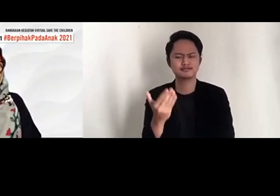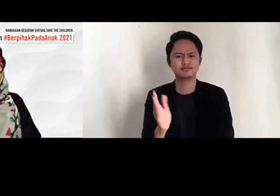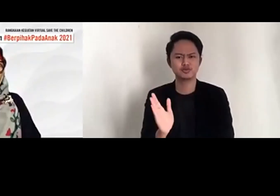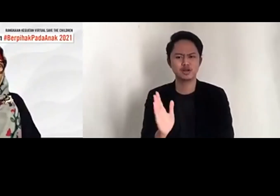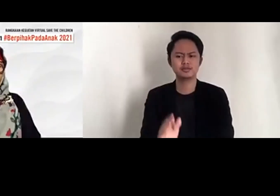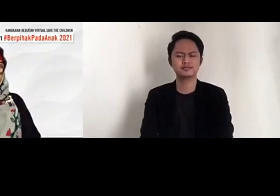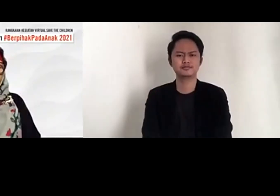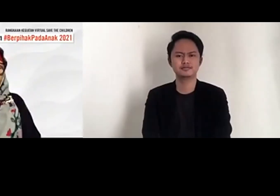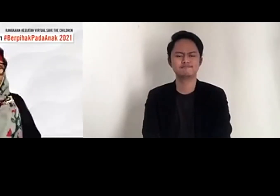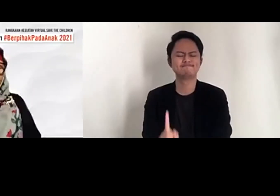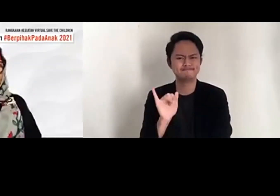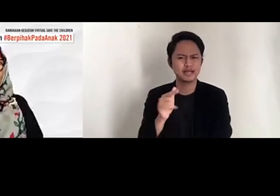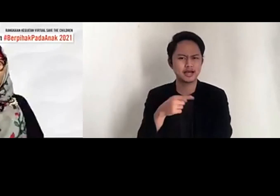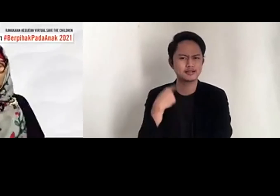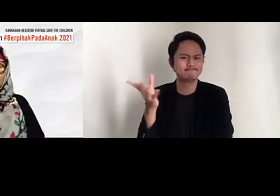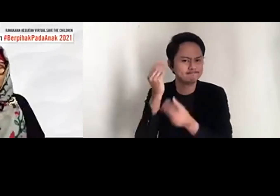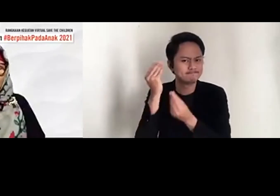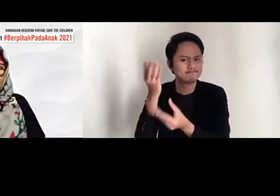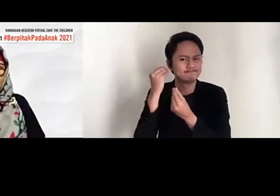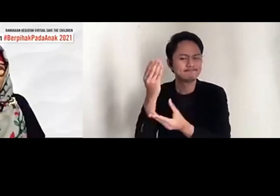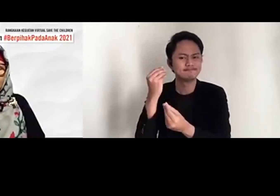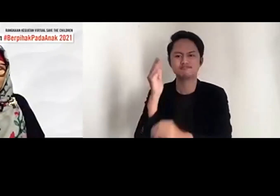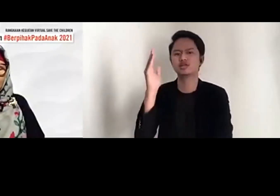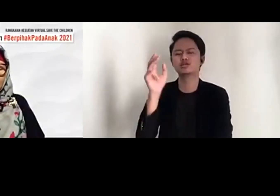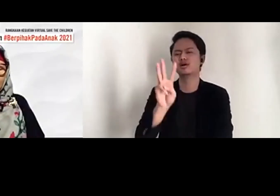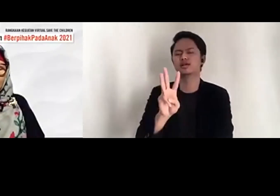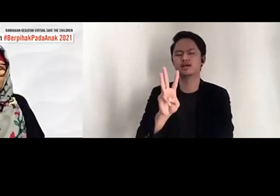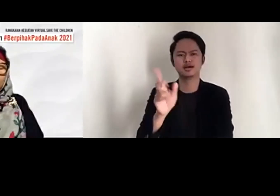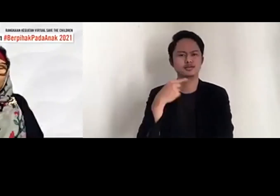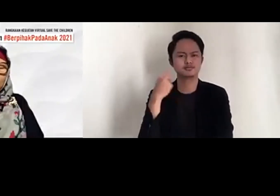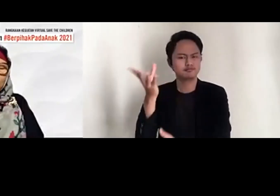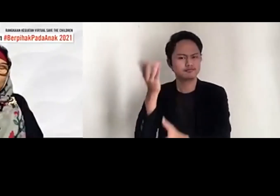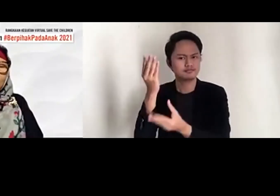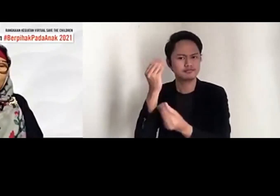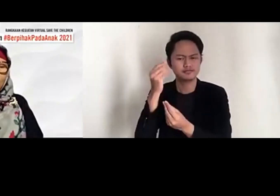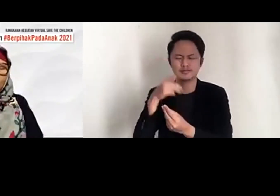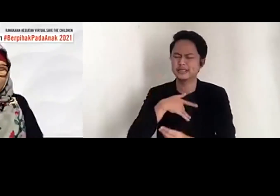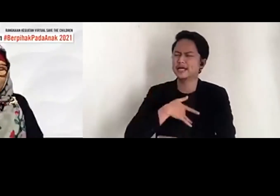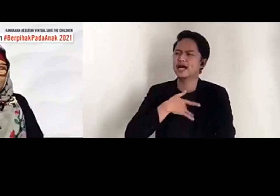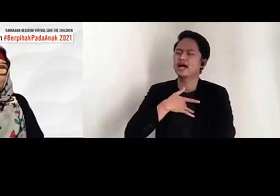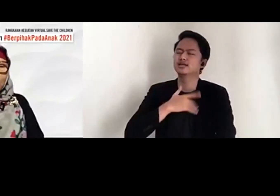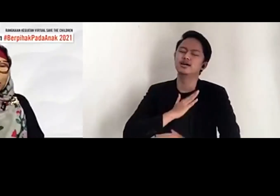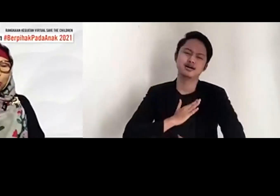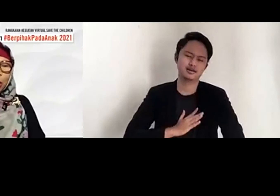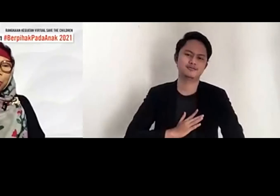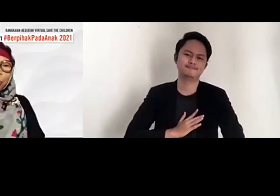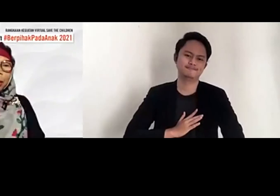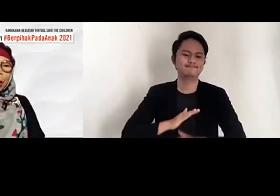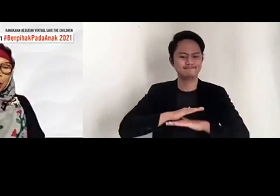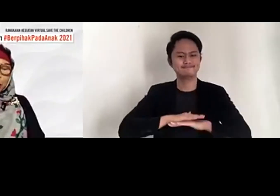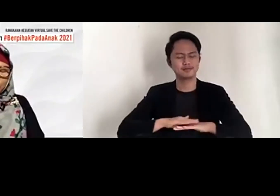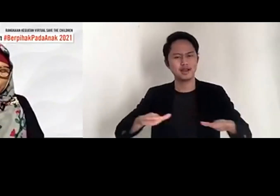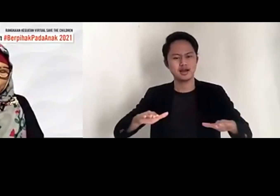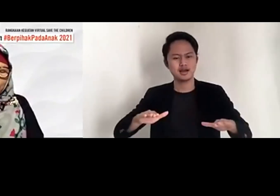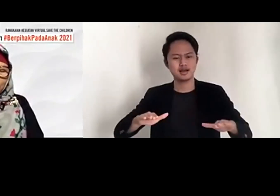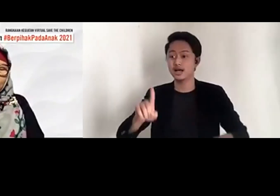Dengar apa yang disampaikan oleh 3 narasumber, rasanya saya menjadi tenang. Ini satu